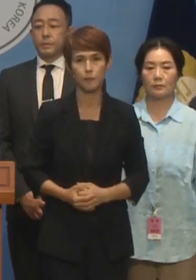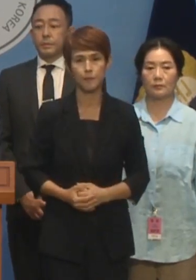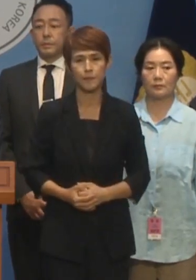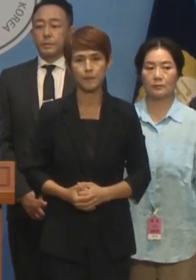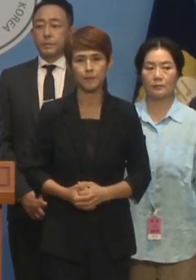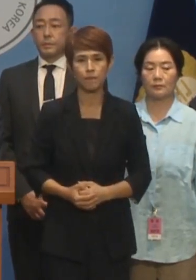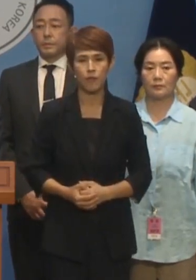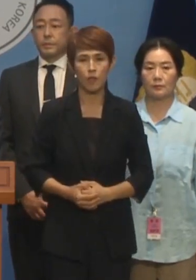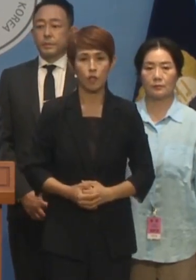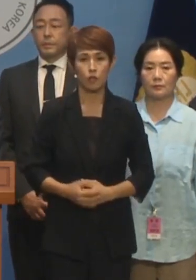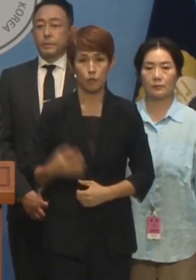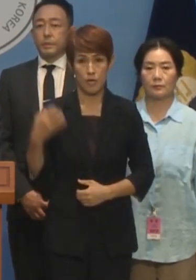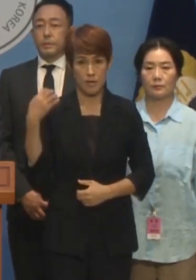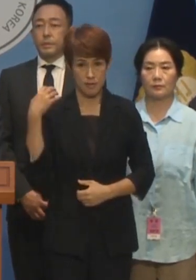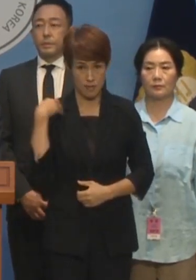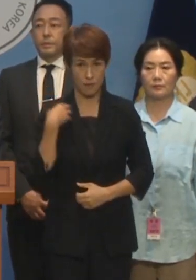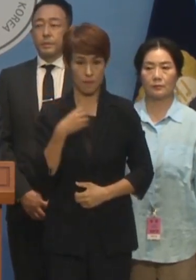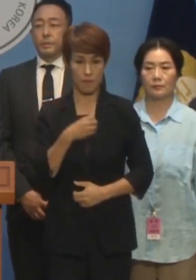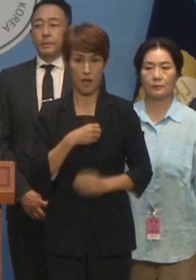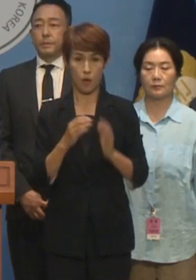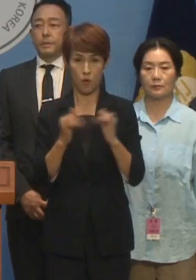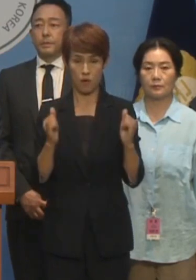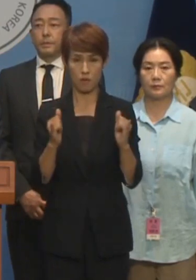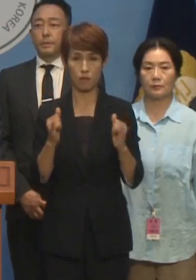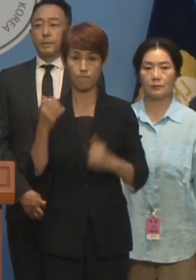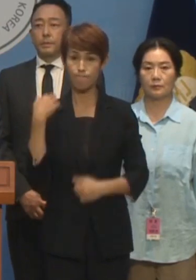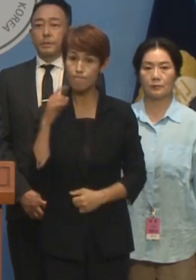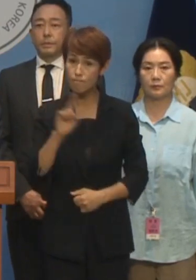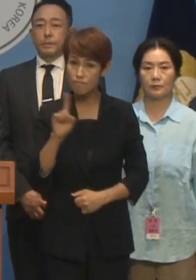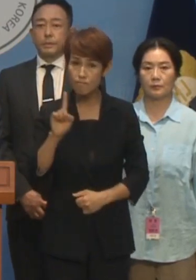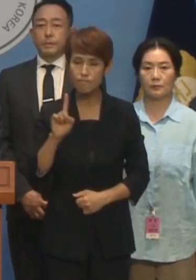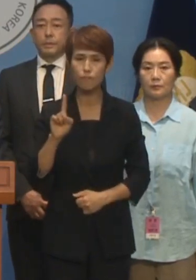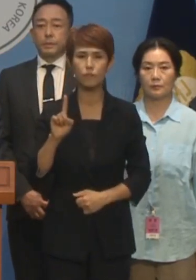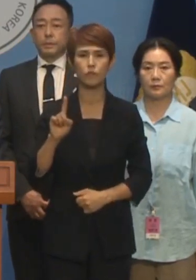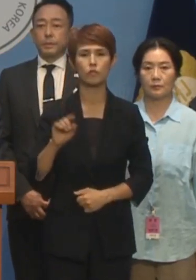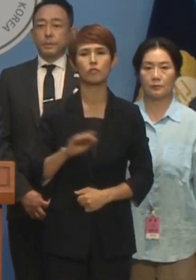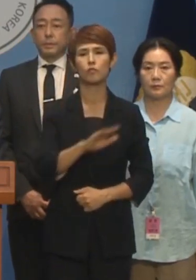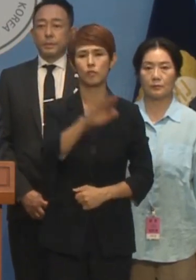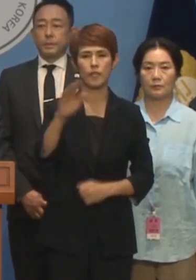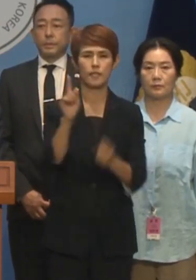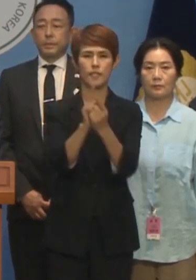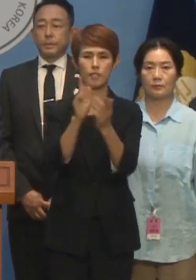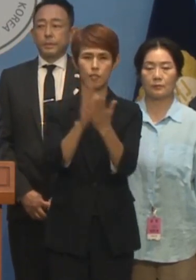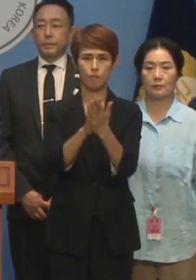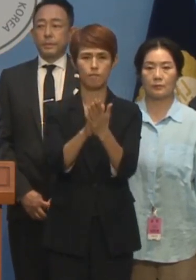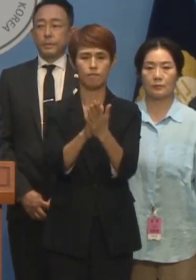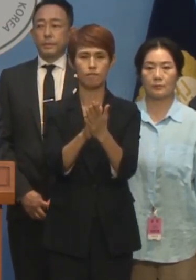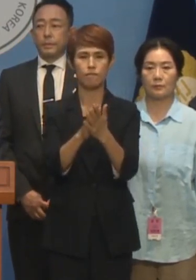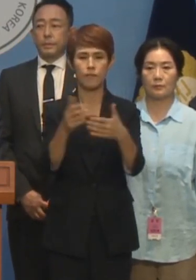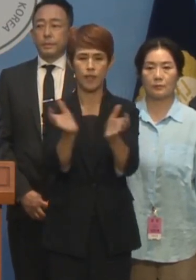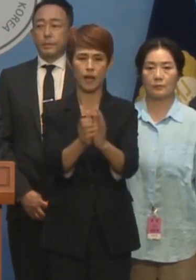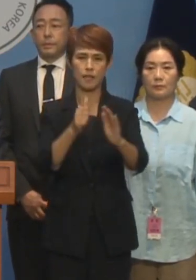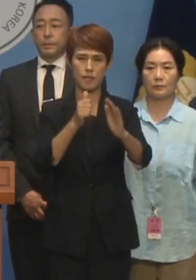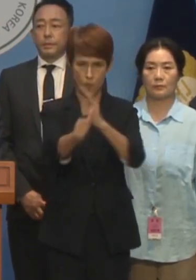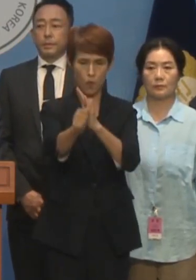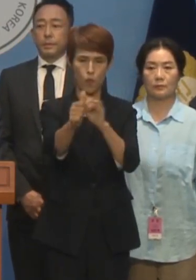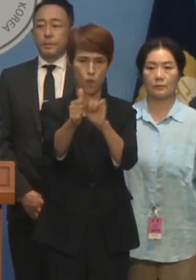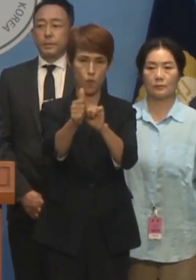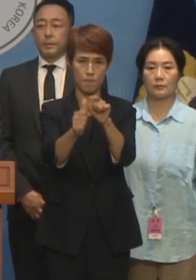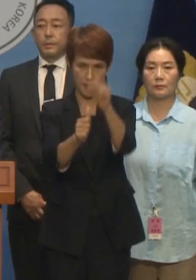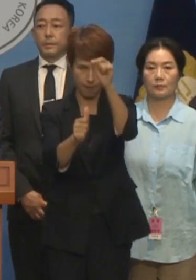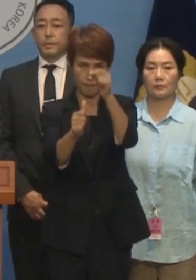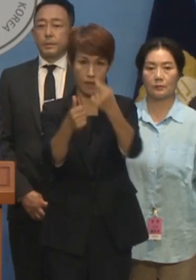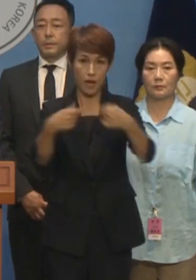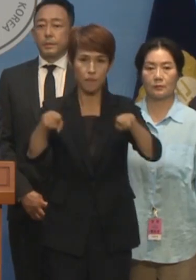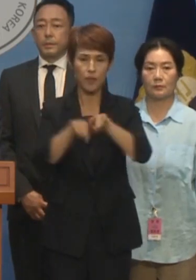이제 우리 책임당원들의 진정한 책임은 우리의 손으로 선출한 대표와 함께